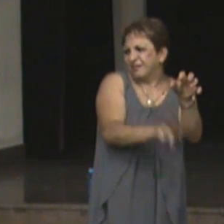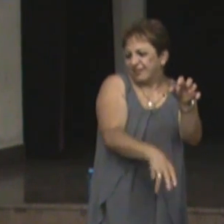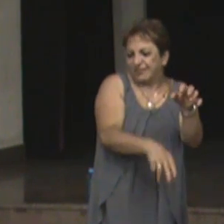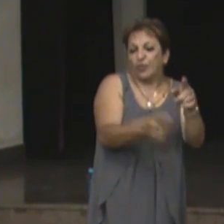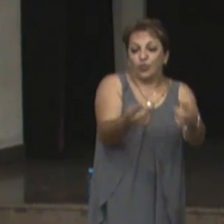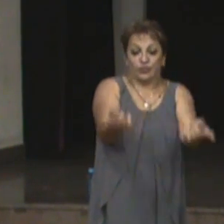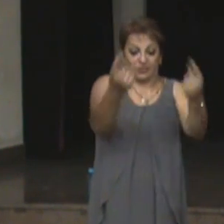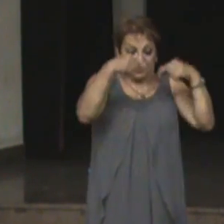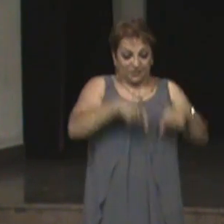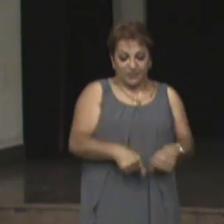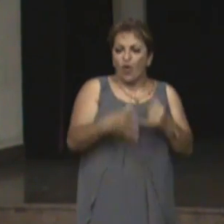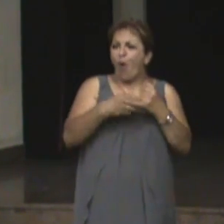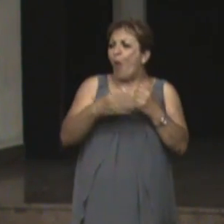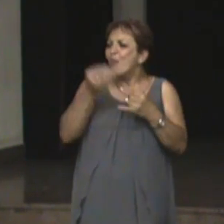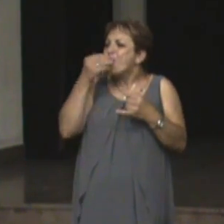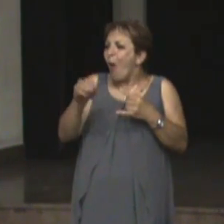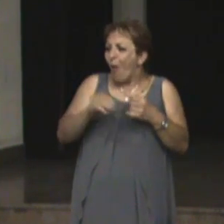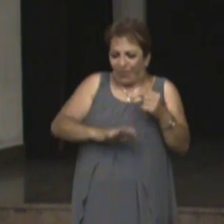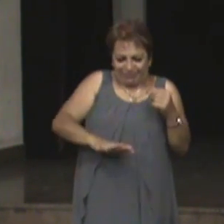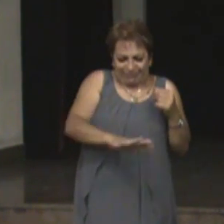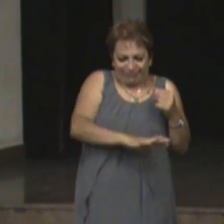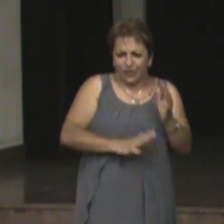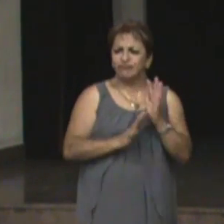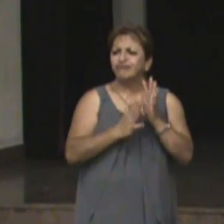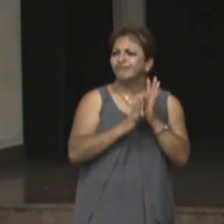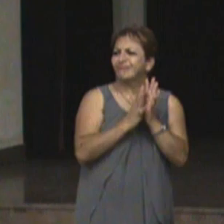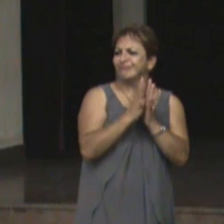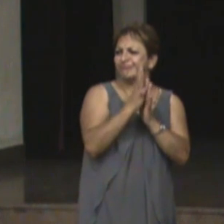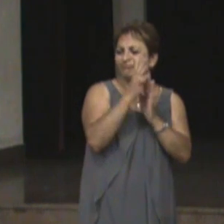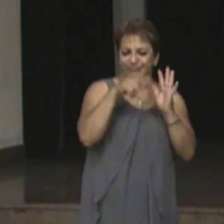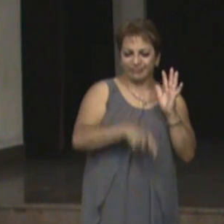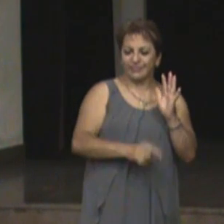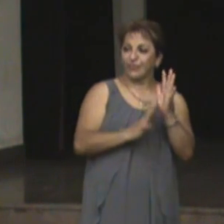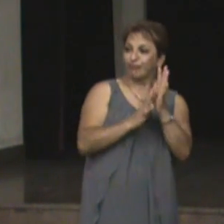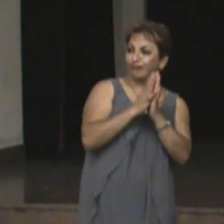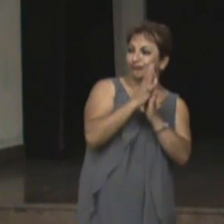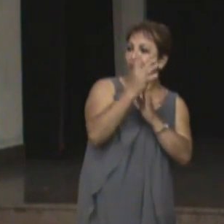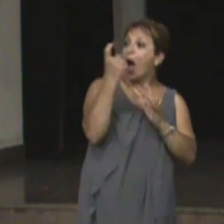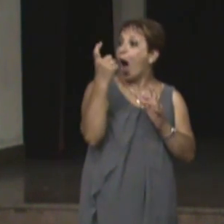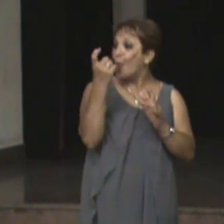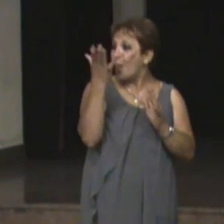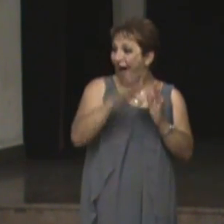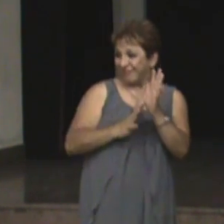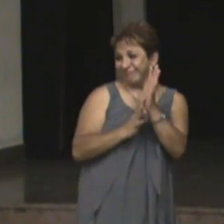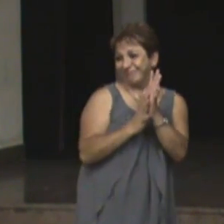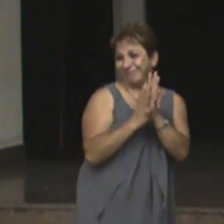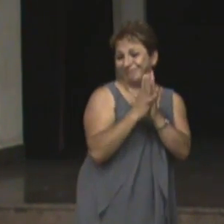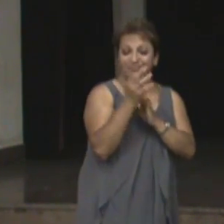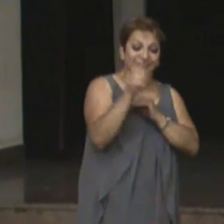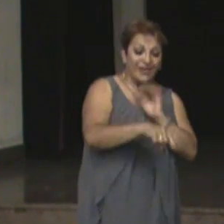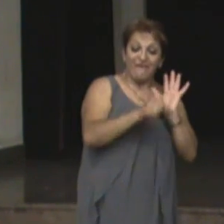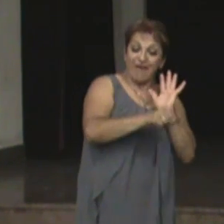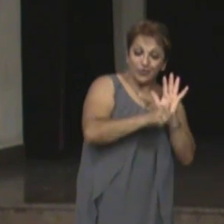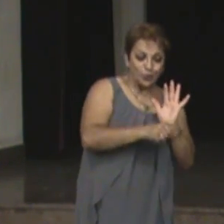էլ ընկան լավ օդի մեջ, և պտուղ տվեցին մի մասը, մեկի տեղ 100, ուրիշները 60